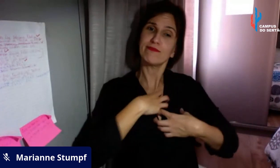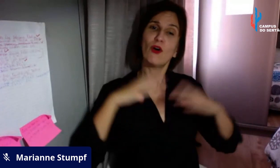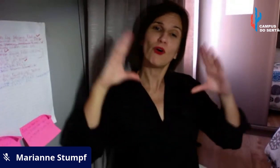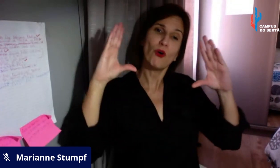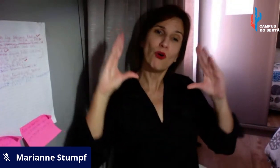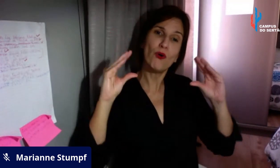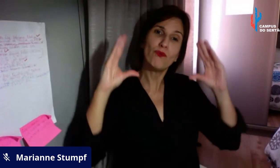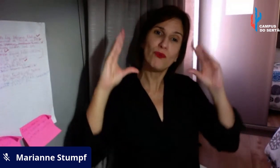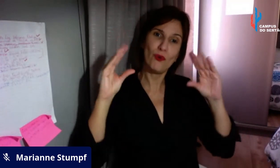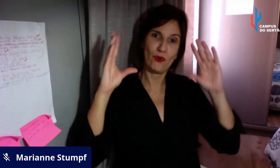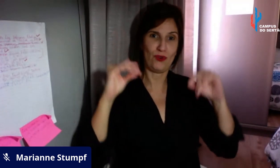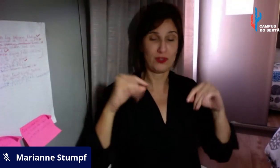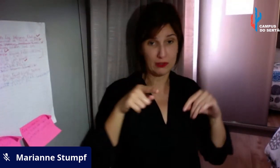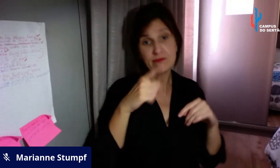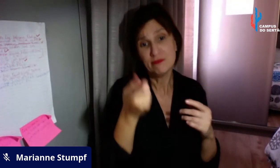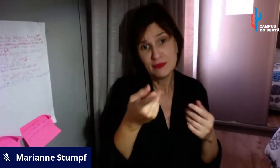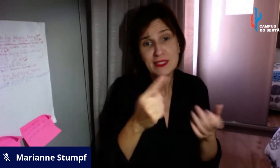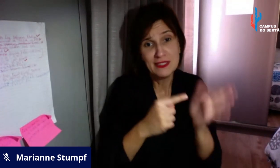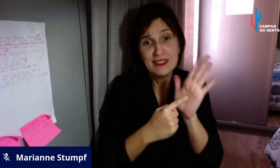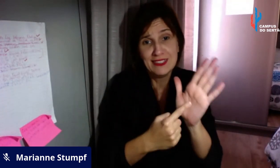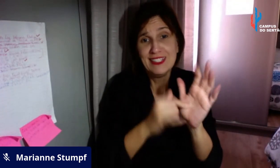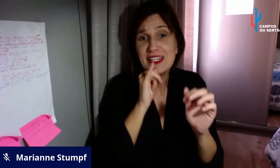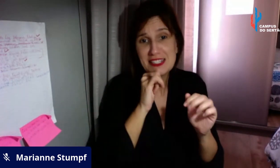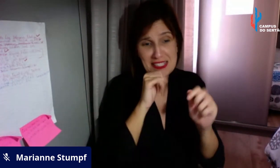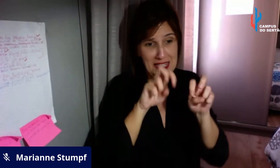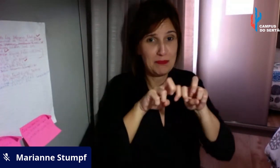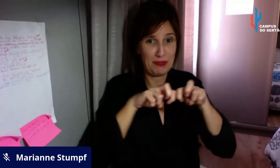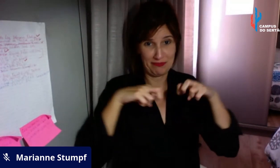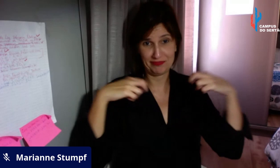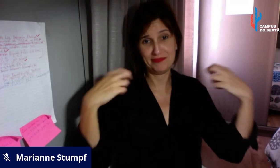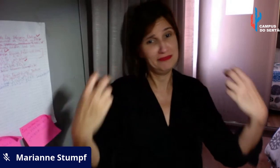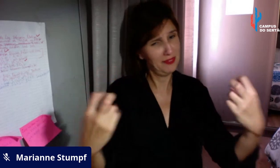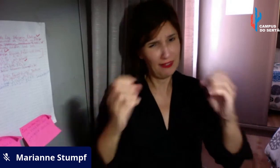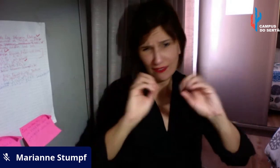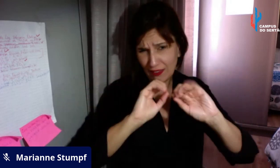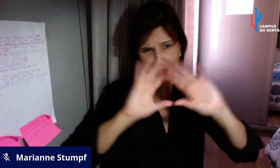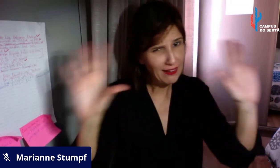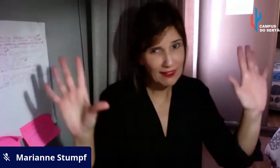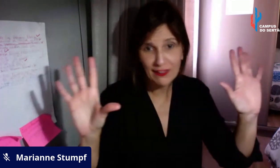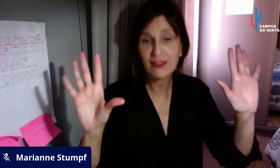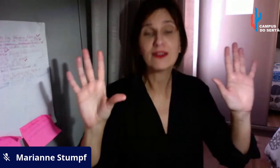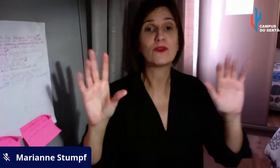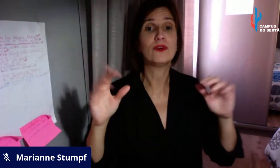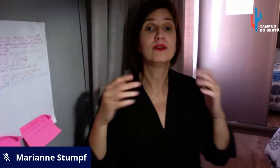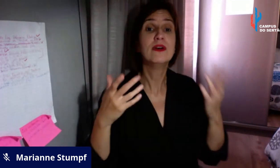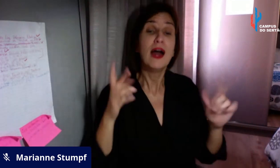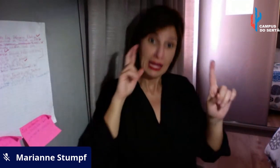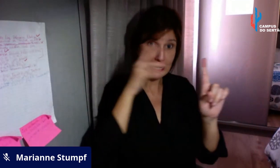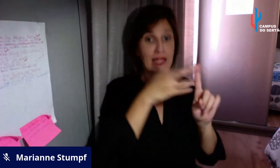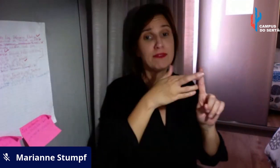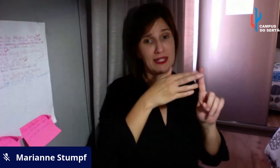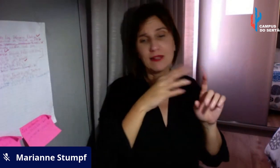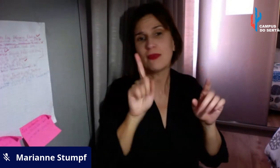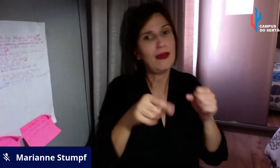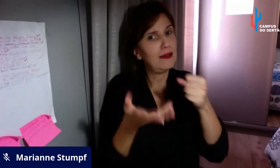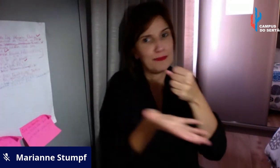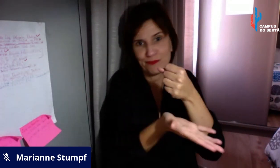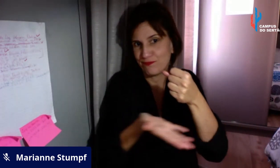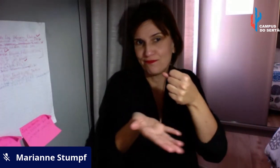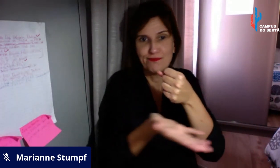É muito importante pensar esse espaço, né, no sentido do conforto, e realmente, como você mencionou,